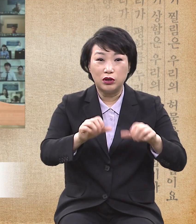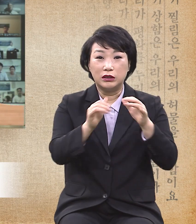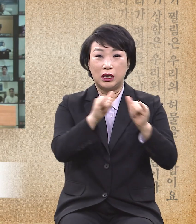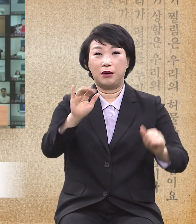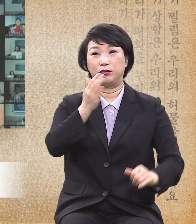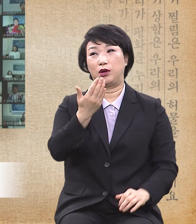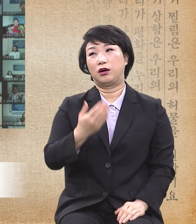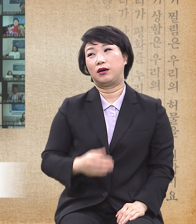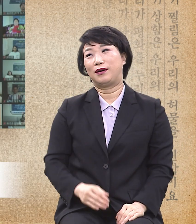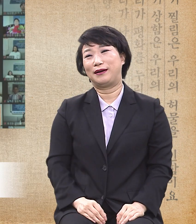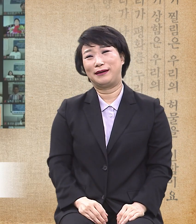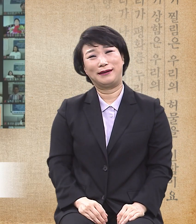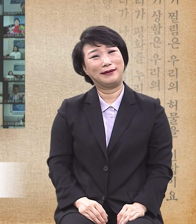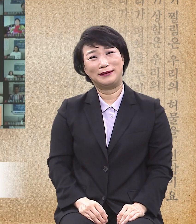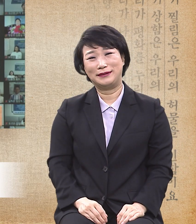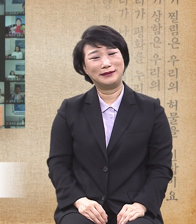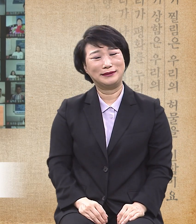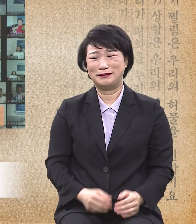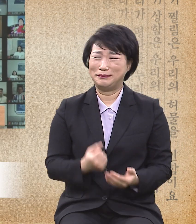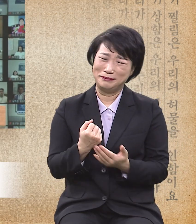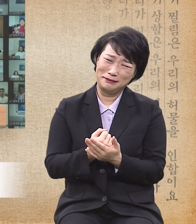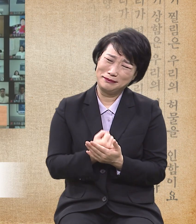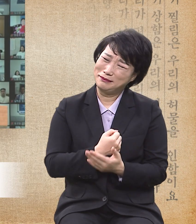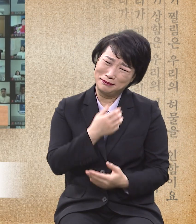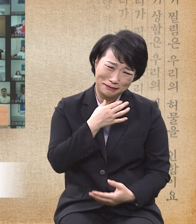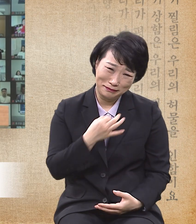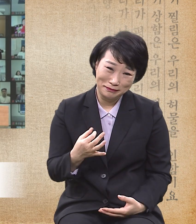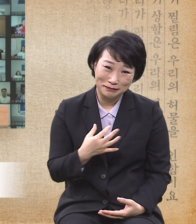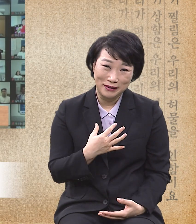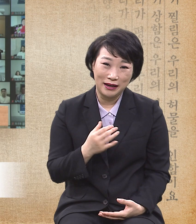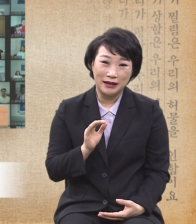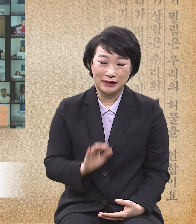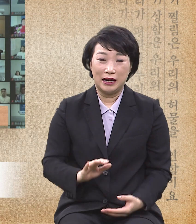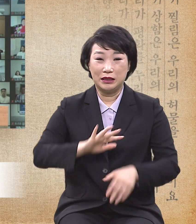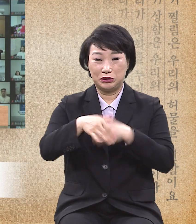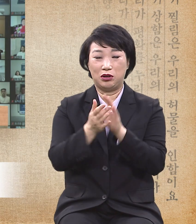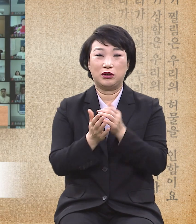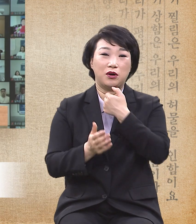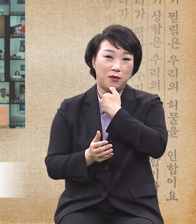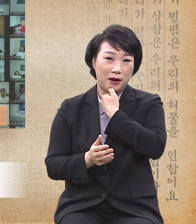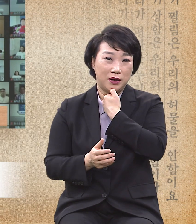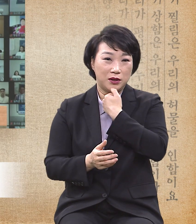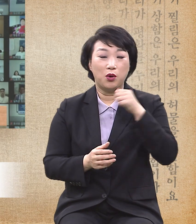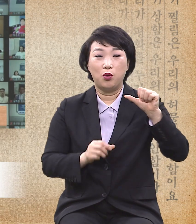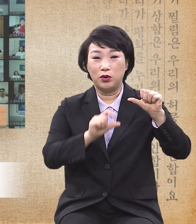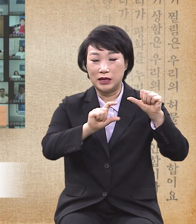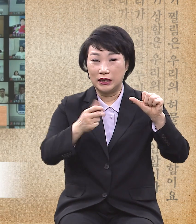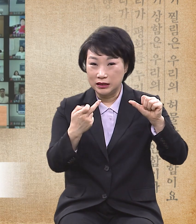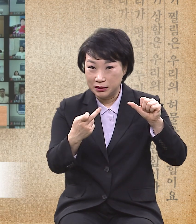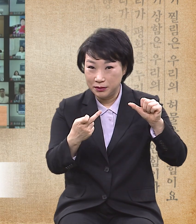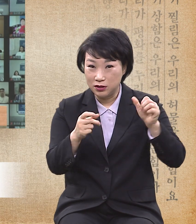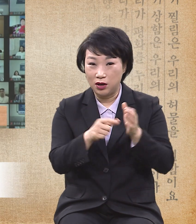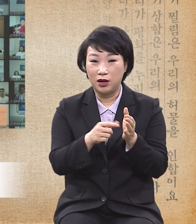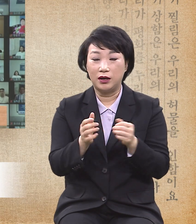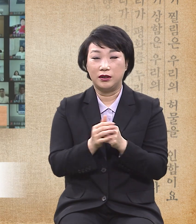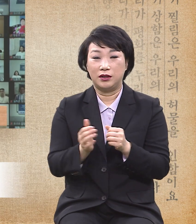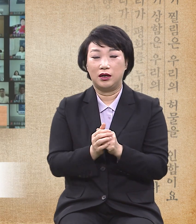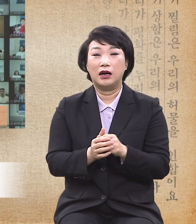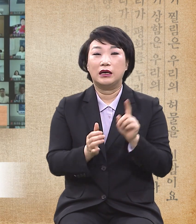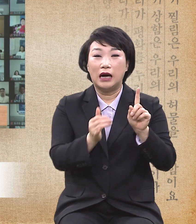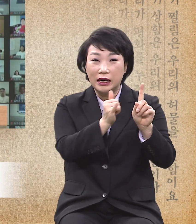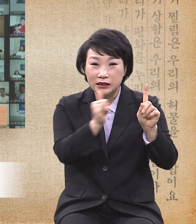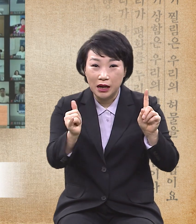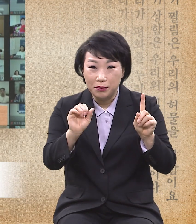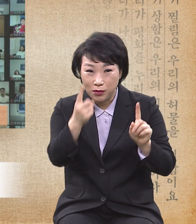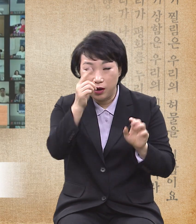되었으니 얼마나 불행한 자냐. 그래서 도마서 5장 12절에 그 이름으로 한